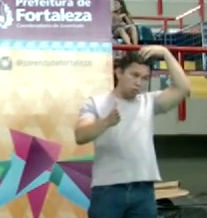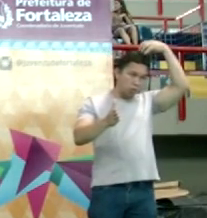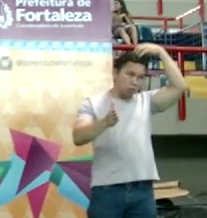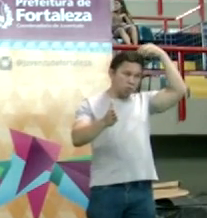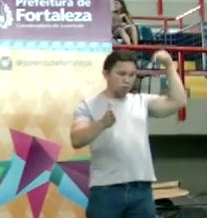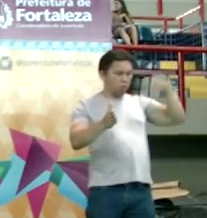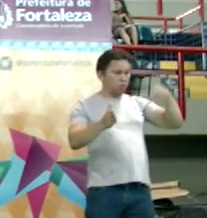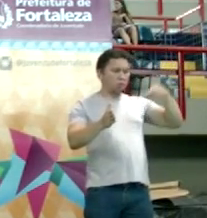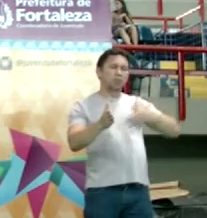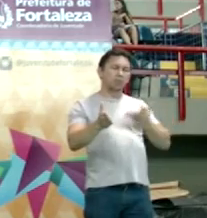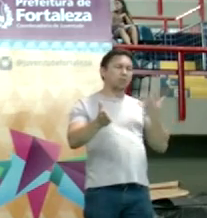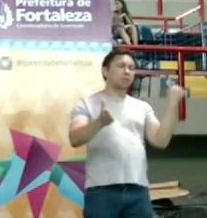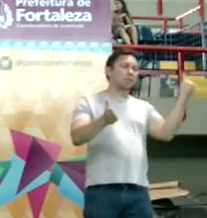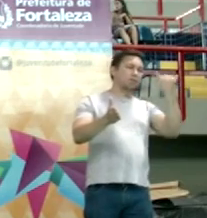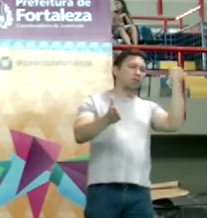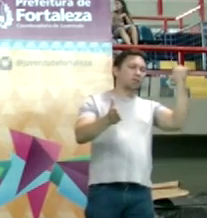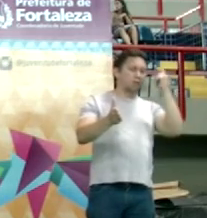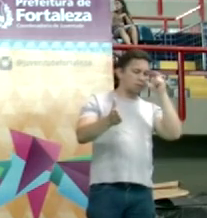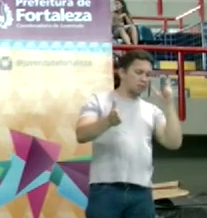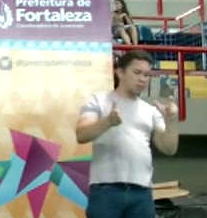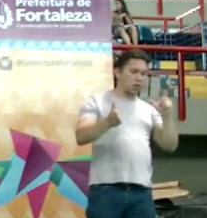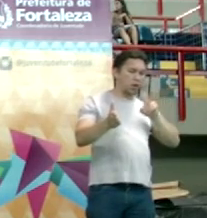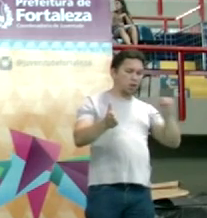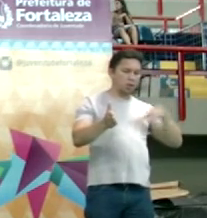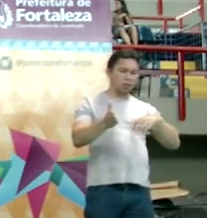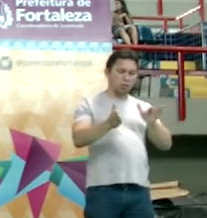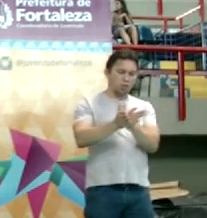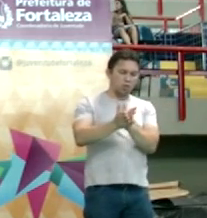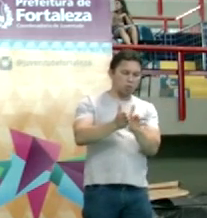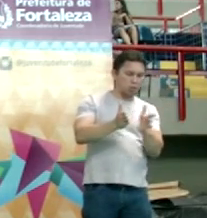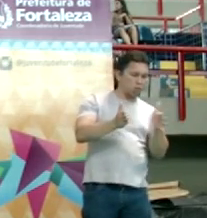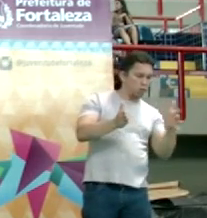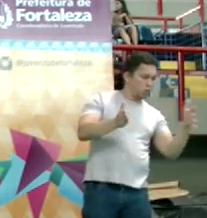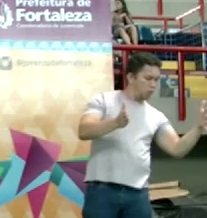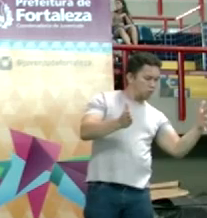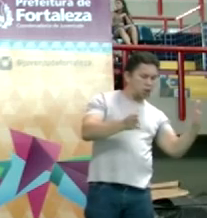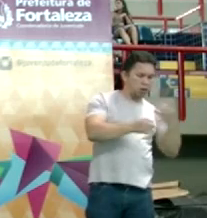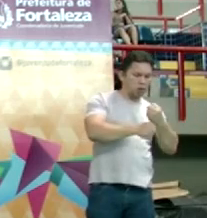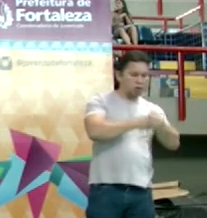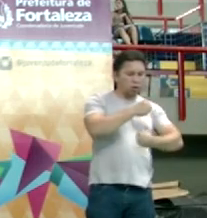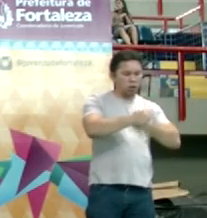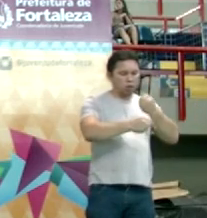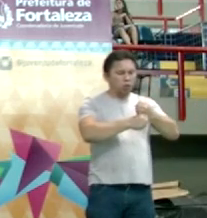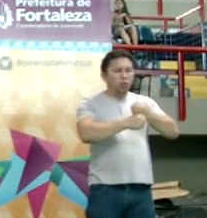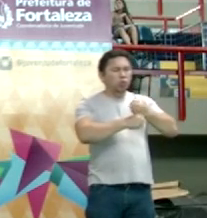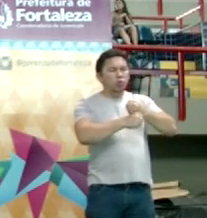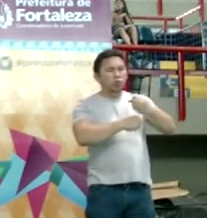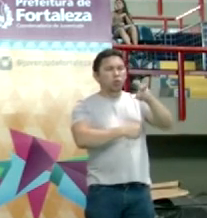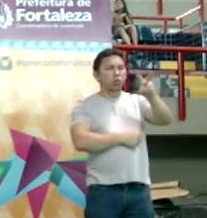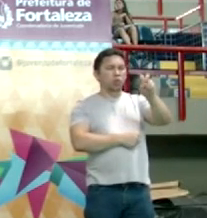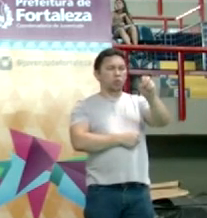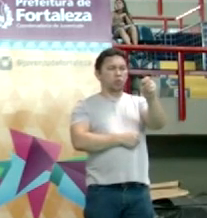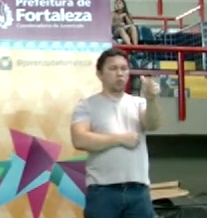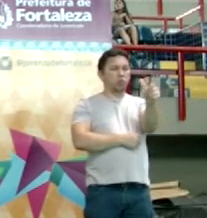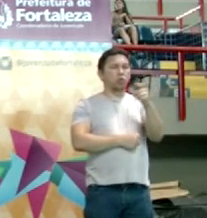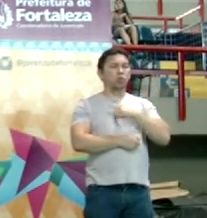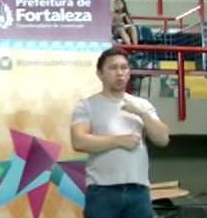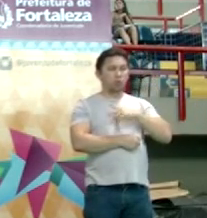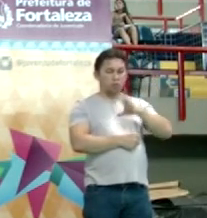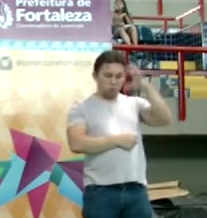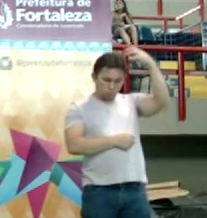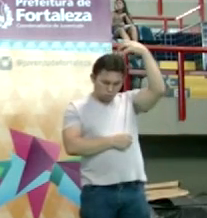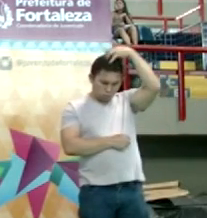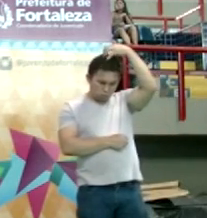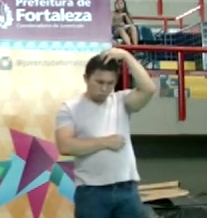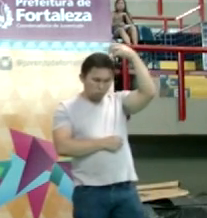período extremamente interessante, porque ele vai durar quase 50 anos. Dom Pedro II assumiu o